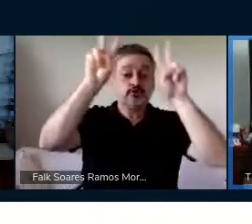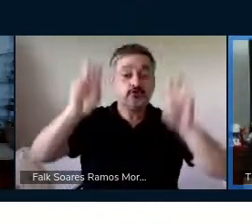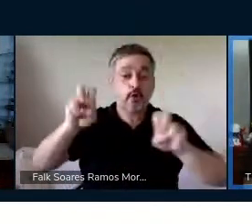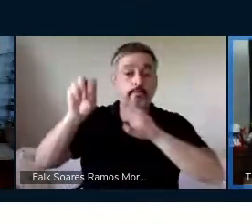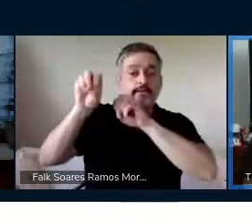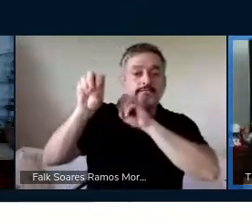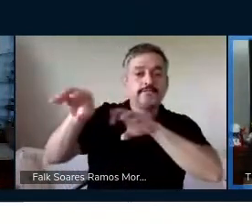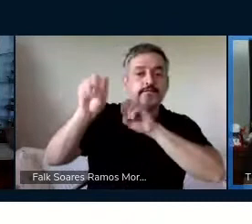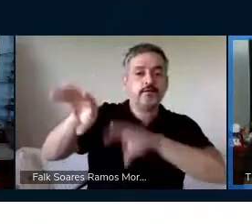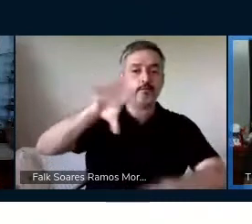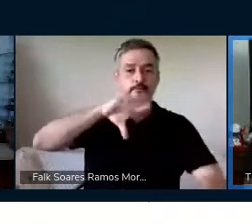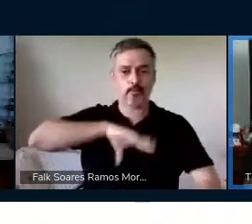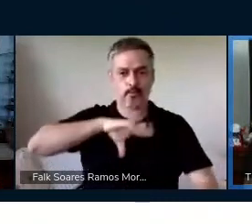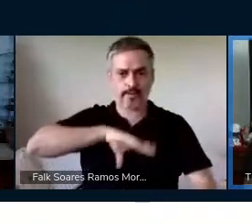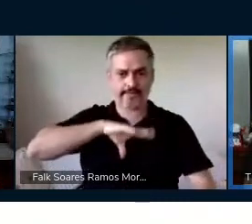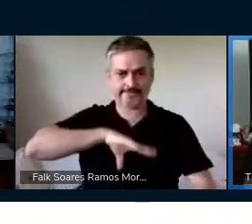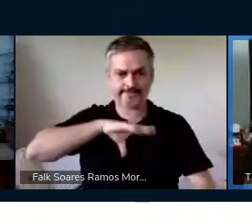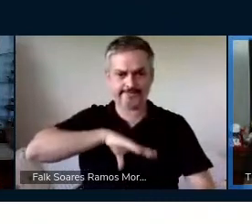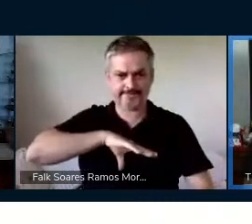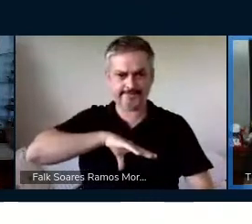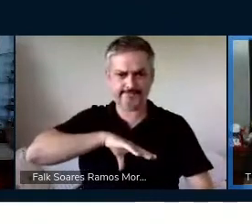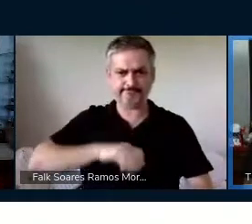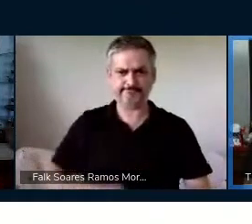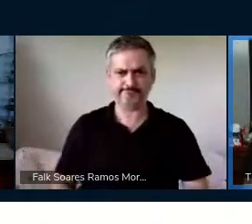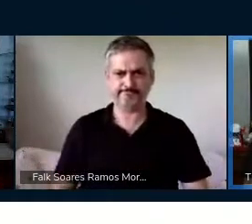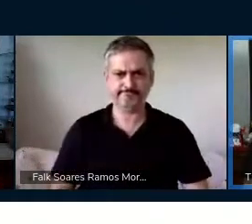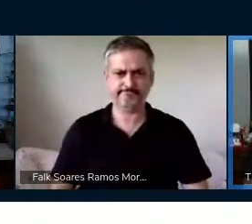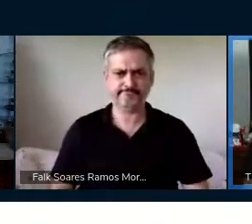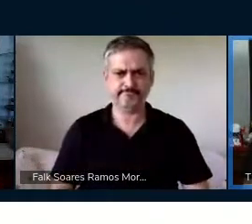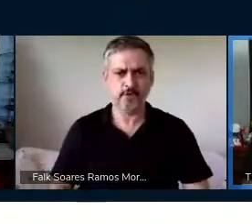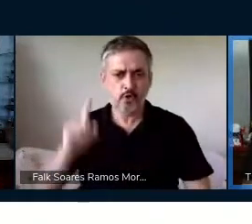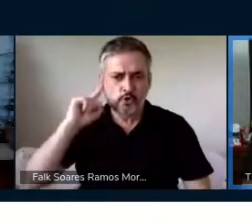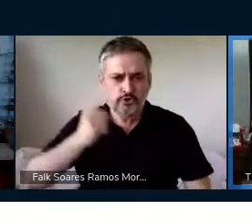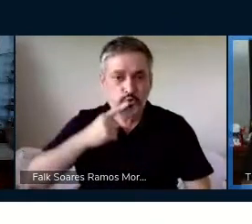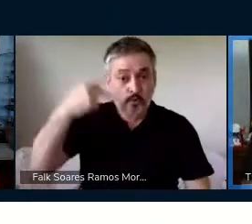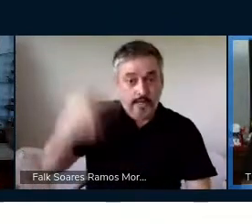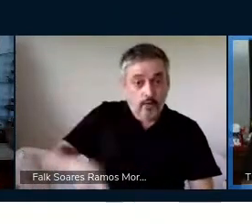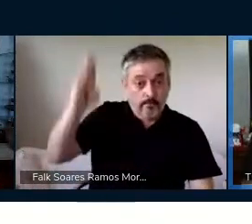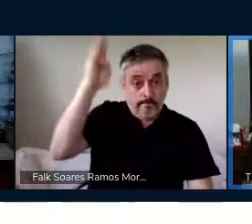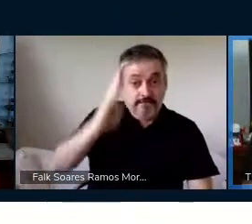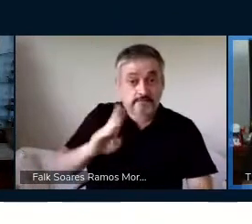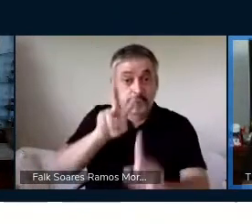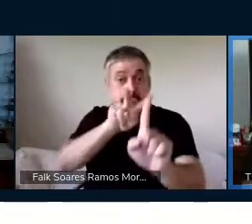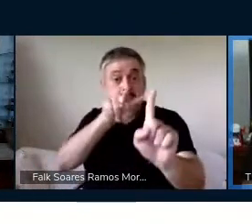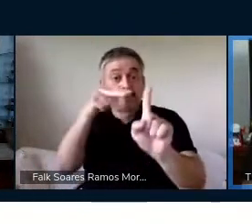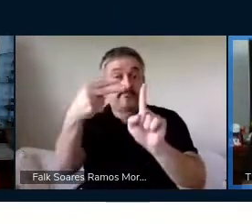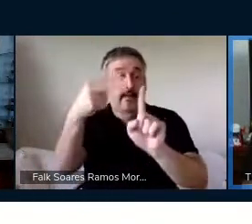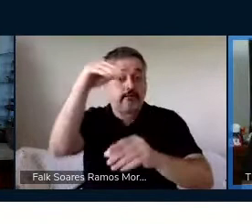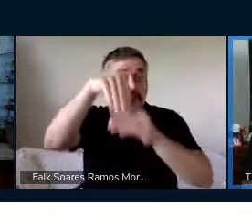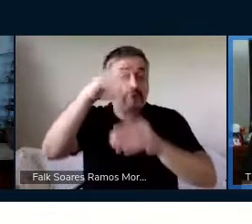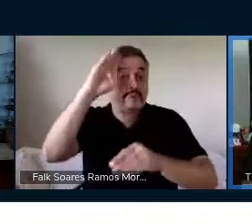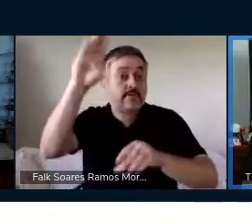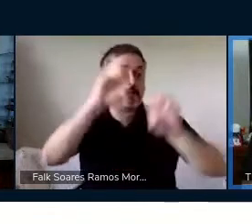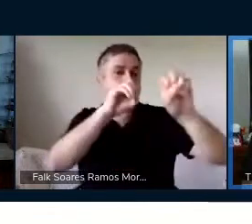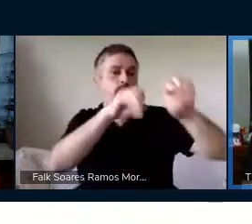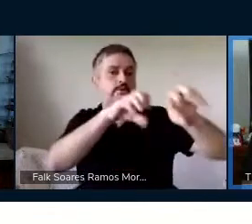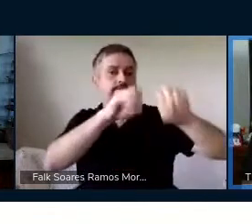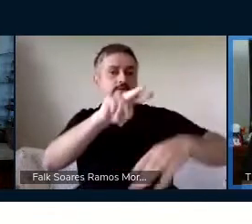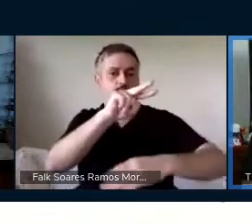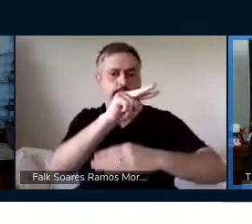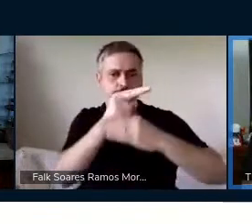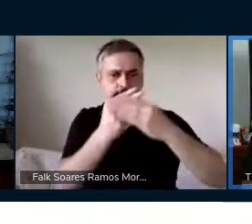apresentaremos discussões sobre o ensino da língua portuguesa para os surdos brasileiros, sob a perspectiva